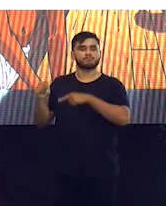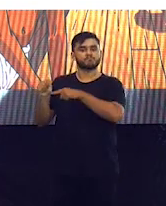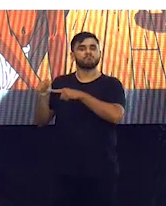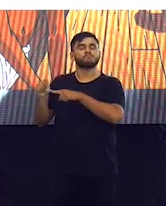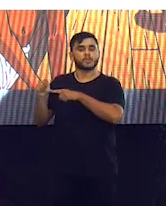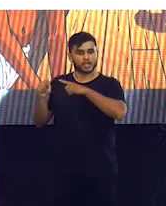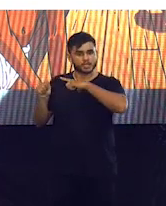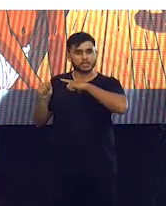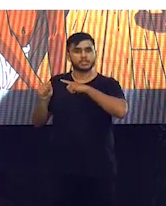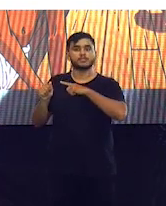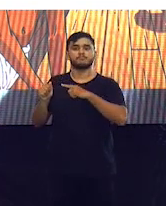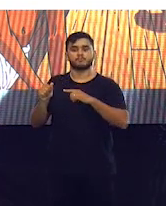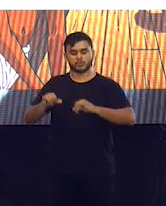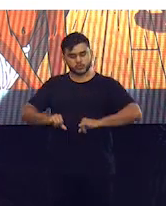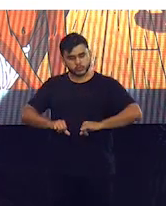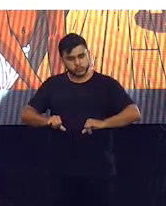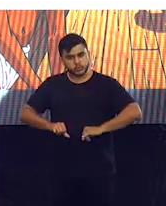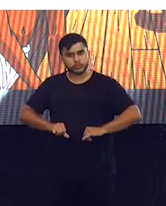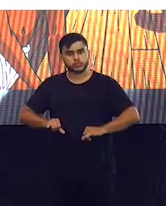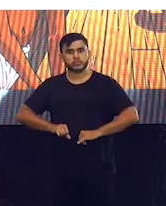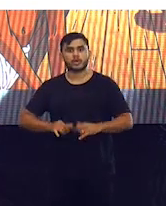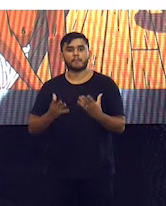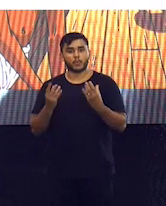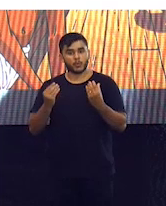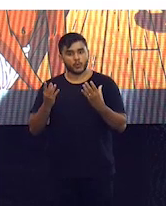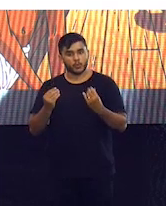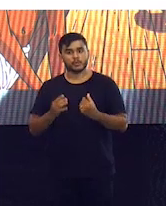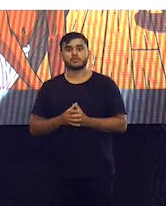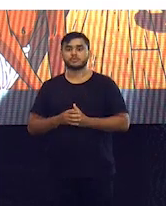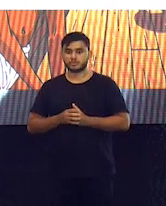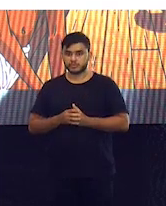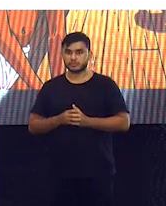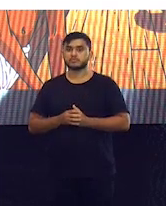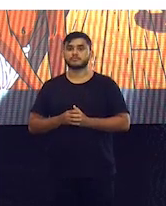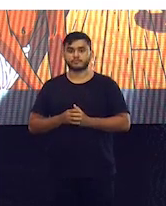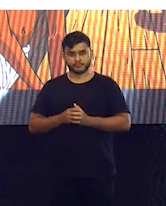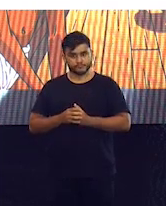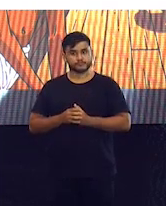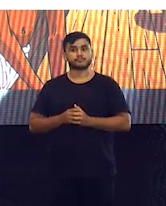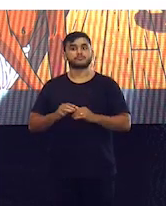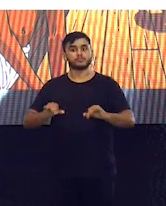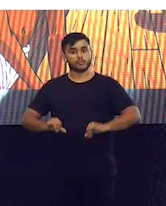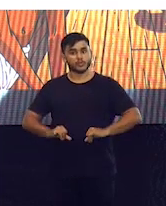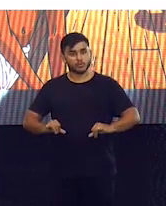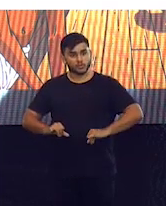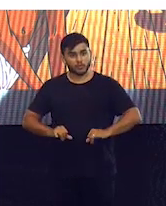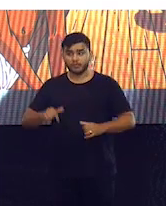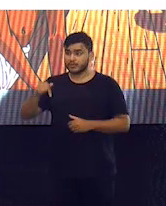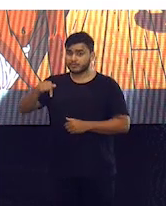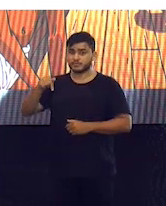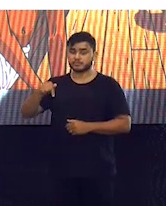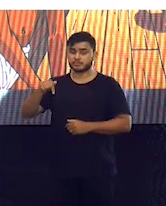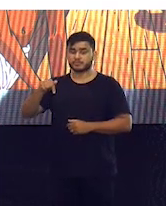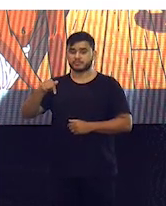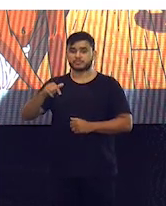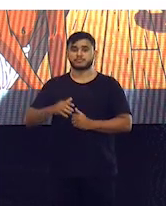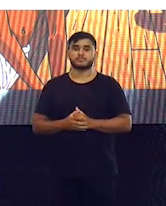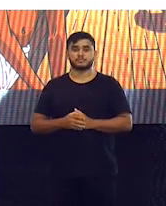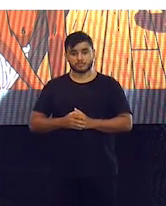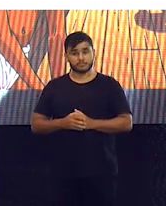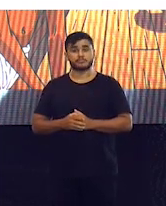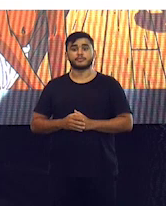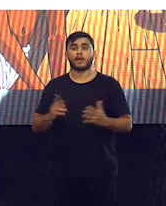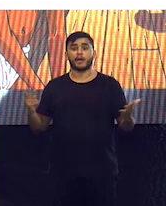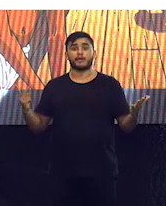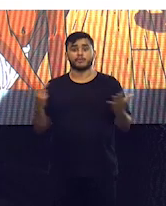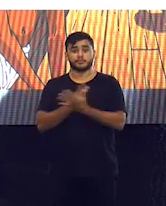povo que sofreu pra caramba, esse povo que era capturado dentro das suas tribos, das suas aldeias, eram colocados